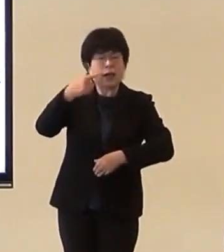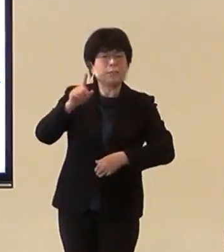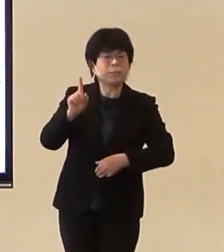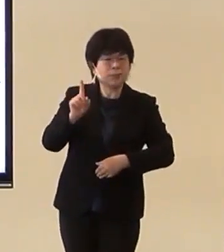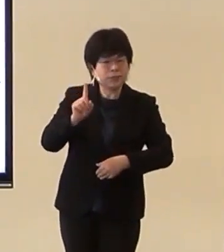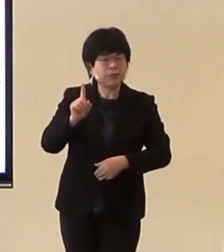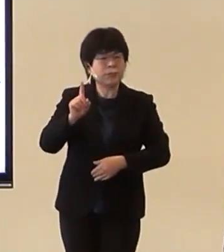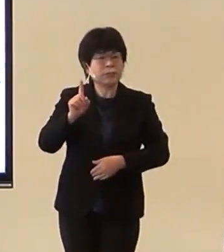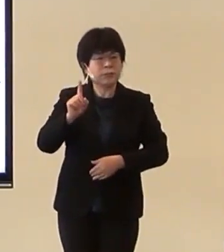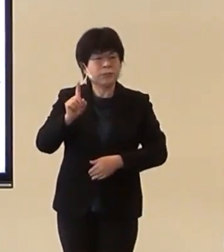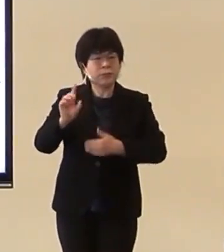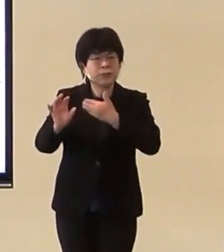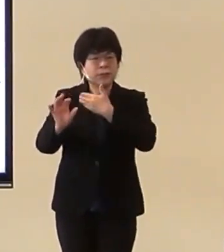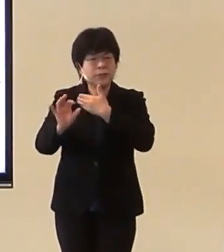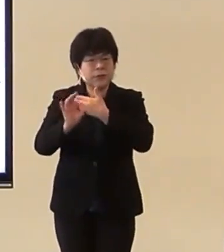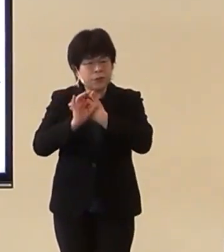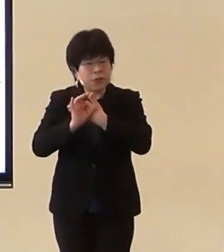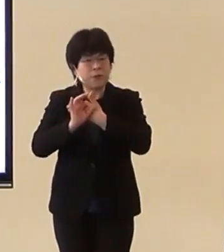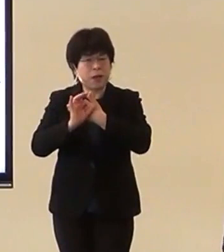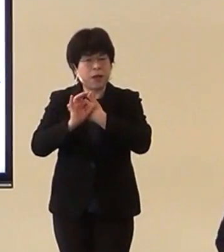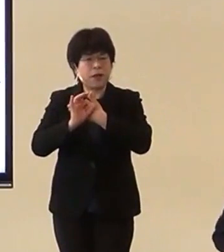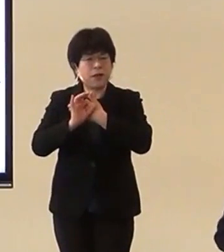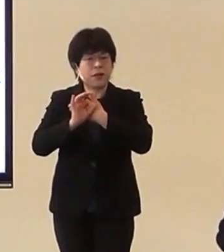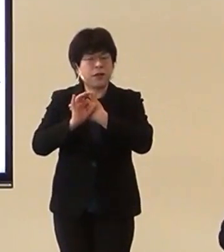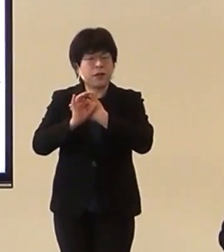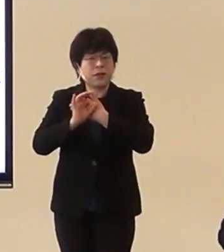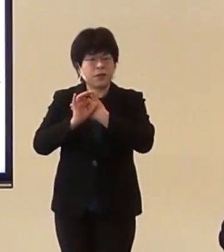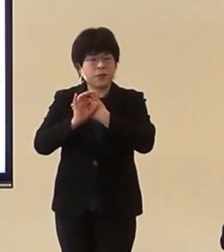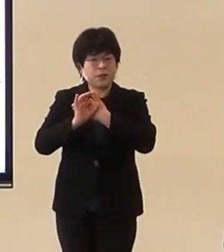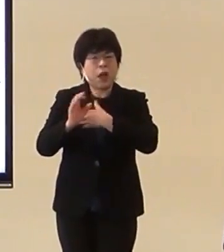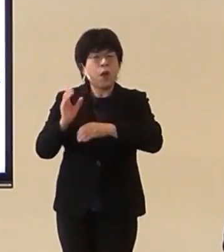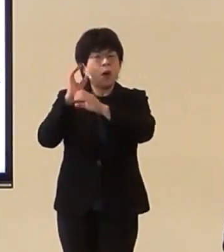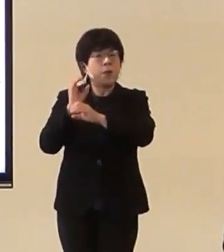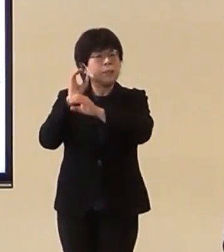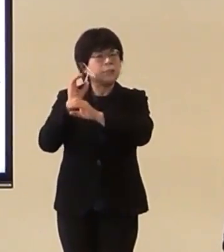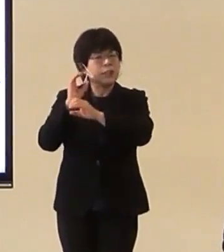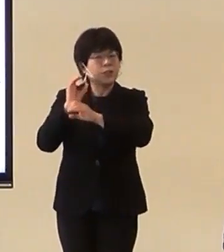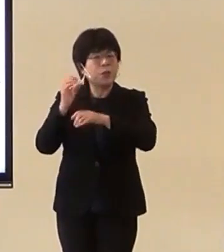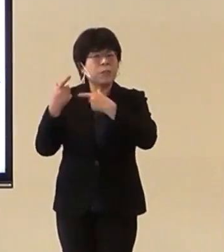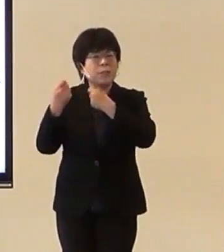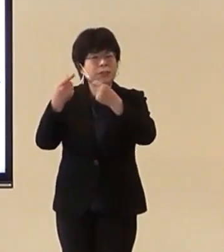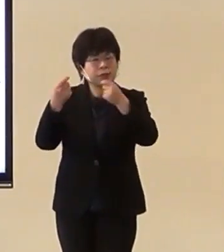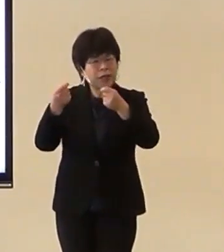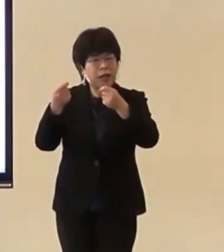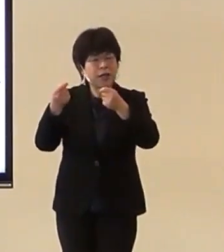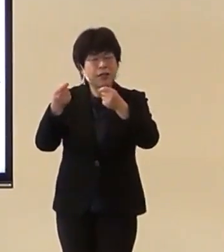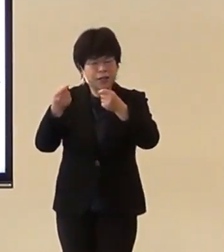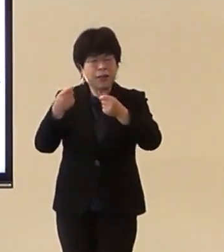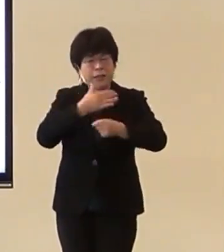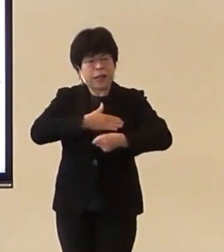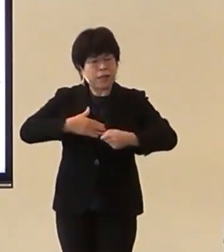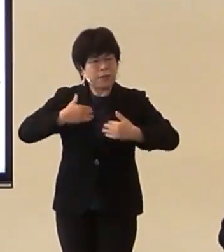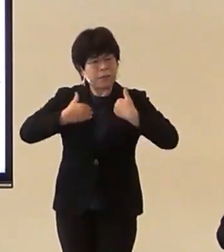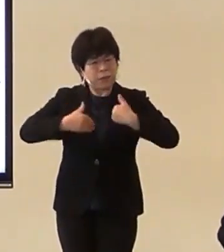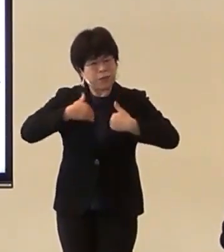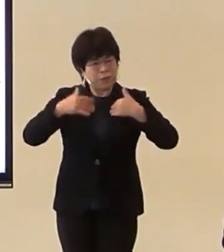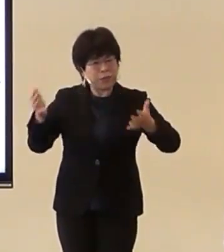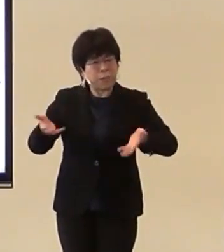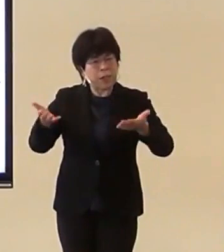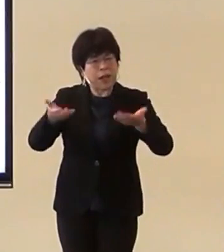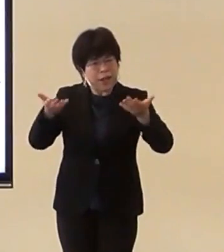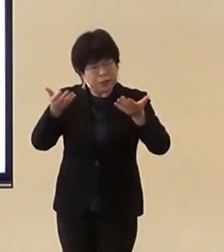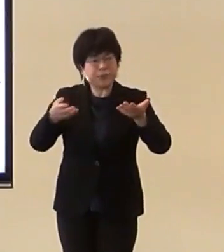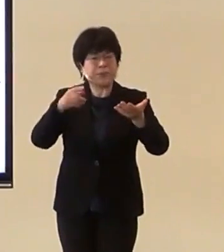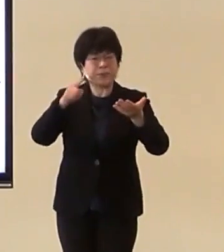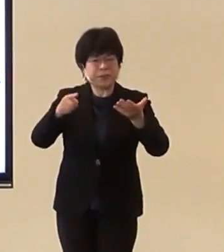お祭りじゃないかと。本当にその盛り上げてお祭りっていうのは 自分の中でも大事で、社会とのコミュニ